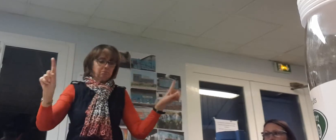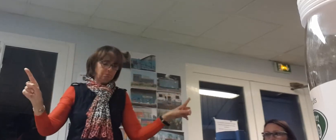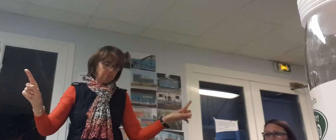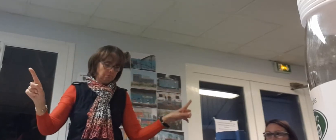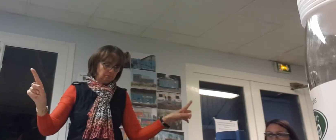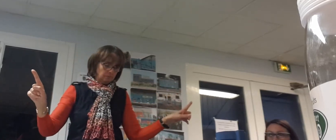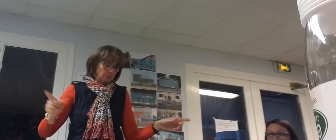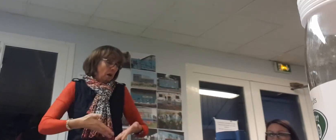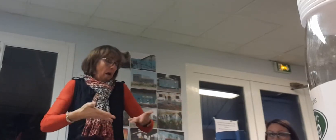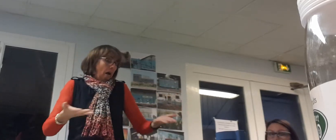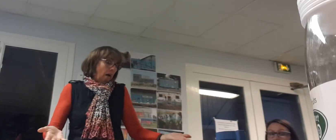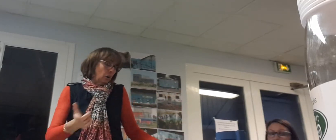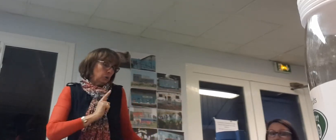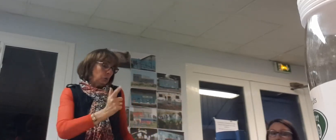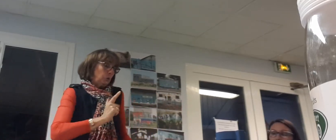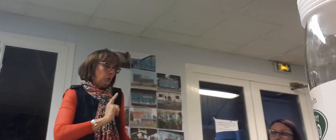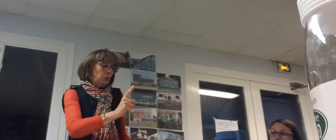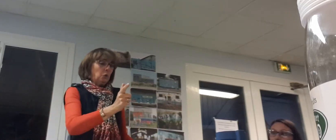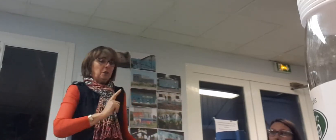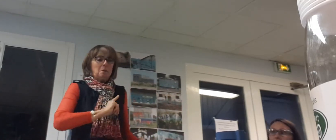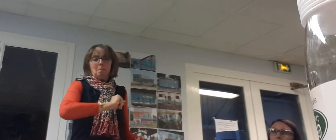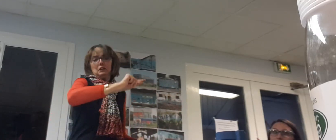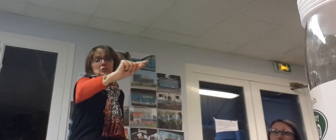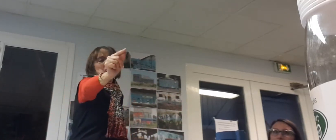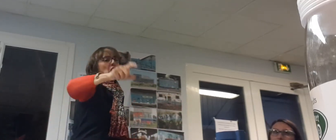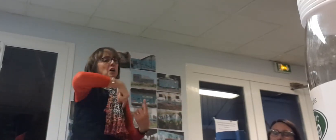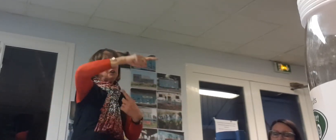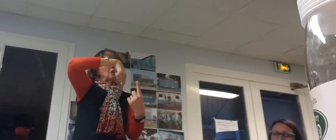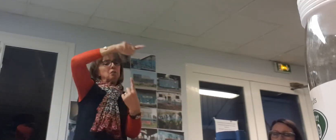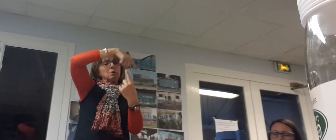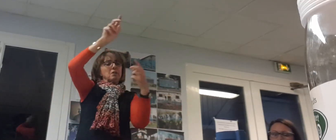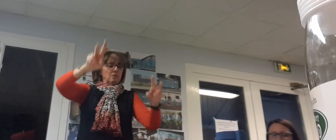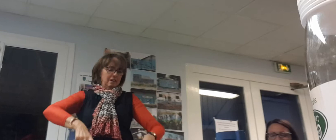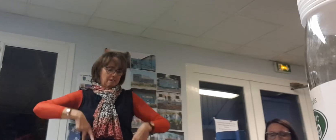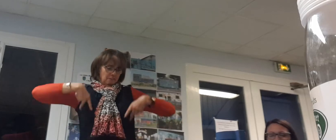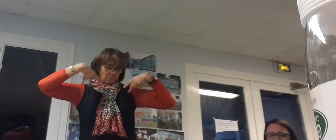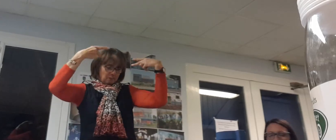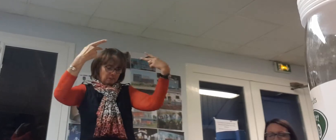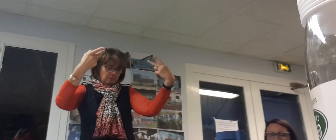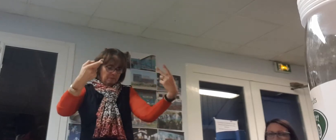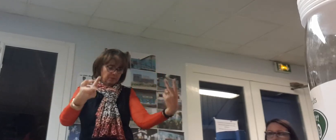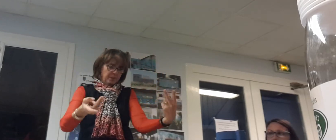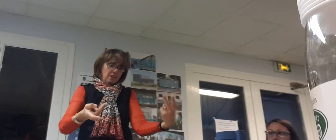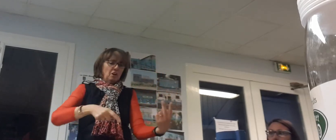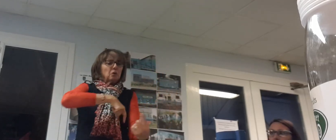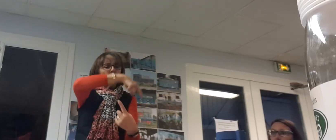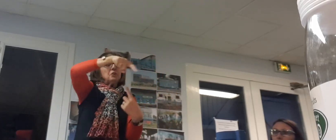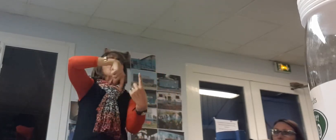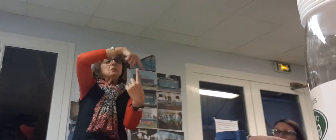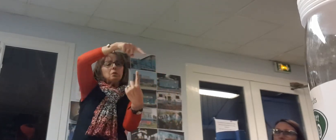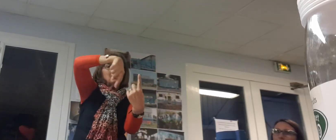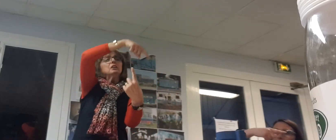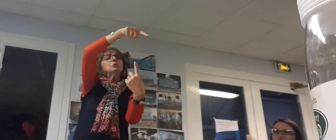séparer? Alors tous deux, on est repartis dans le tourbillon de la vie. On a continué à